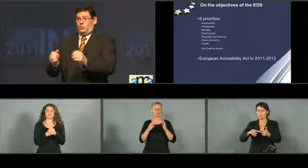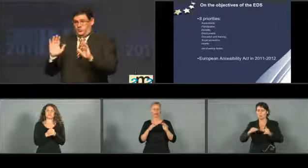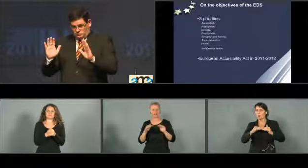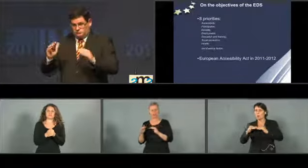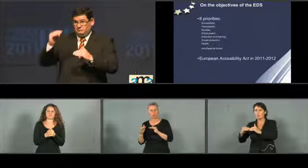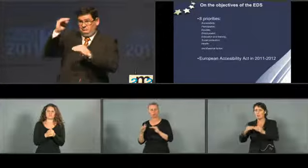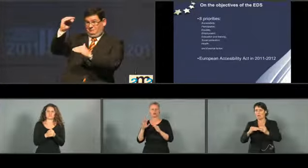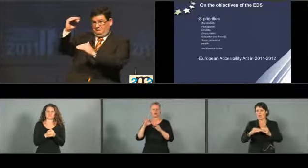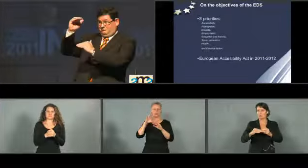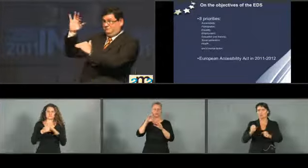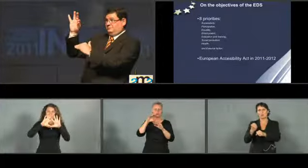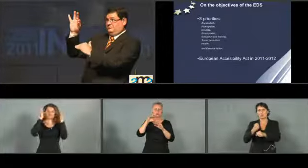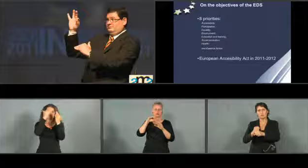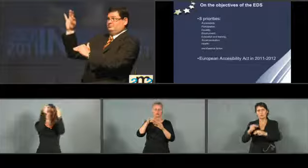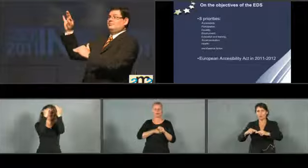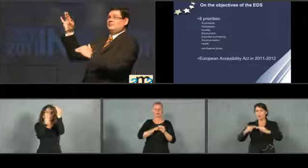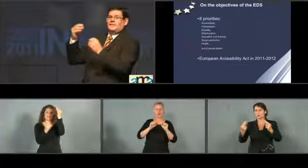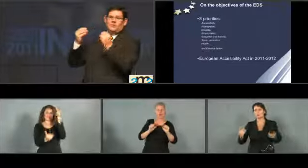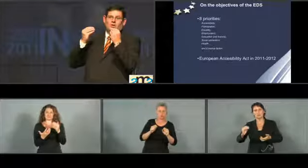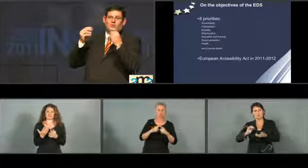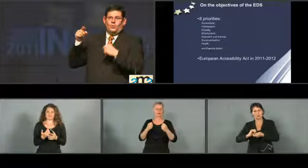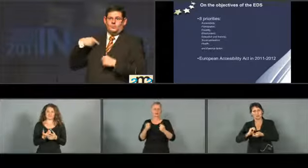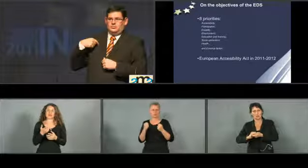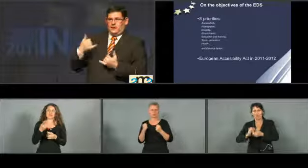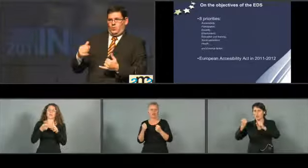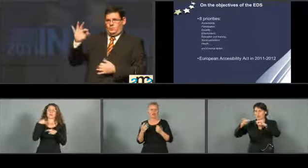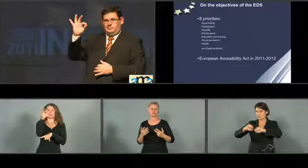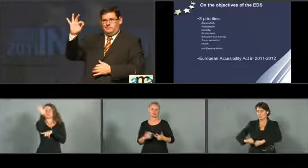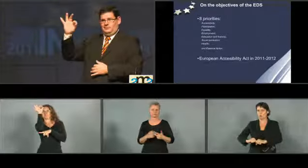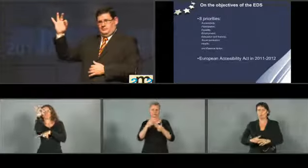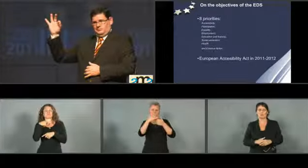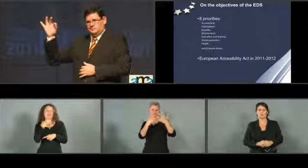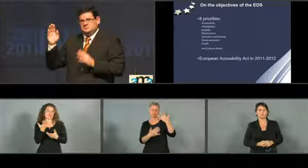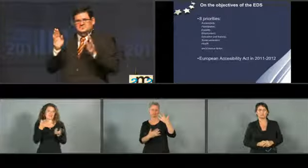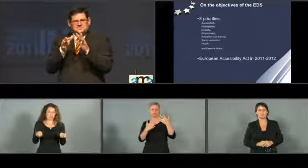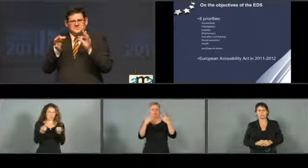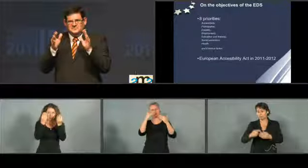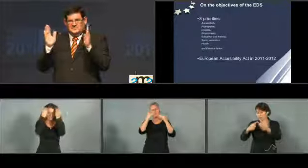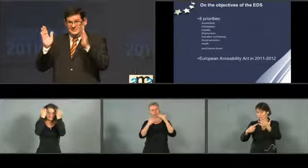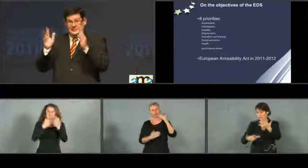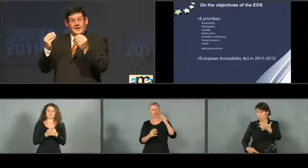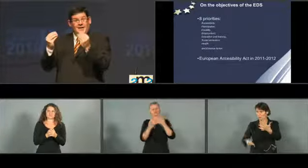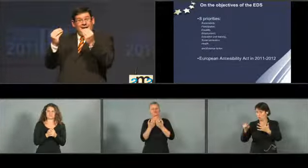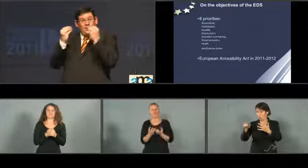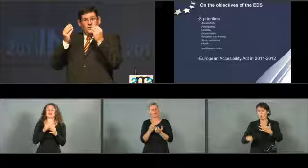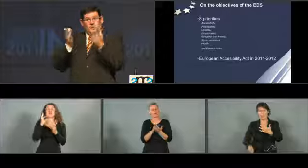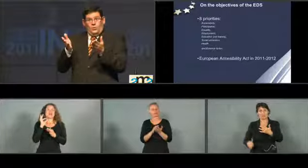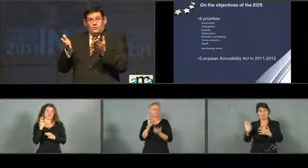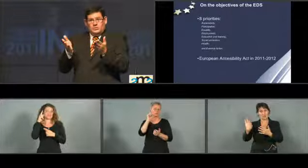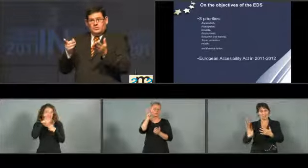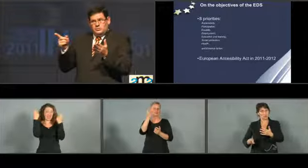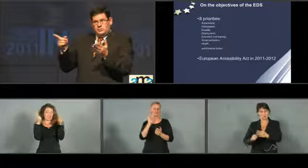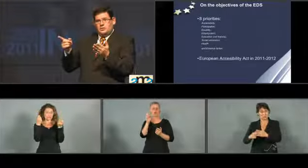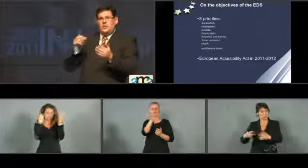santé, sont des points importants dans ces priorités de cette stratégie européenne. Et là, on parle